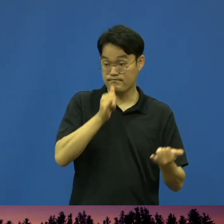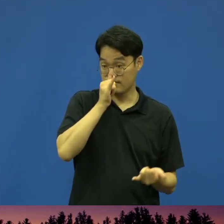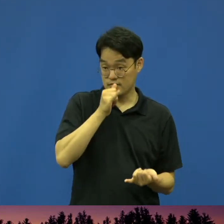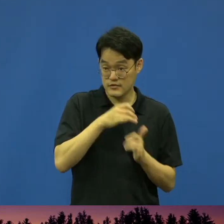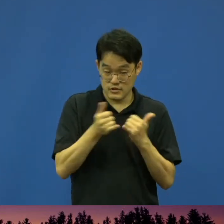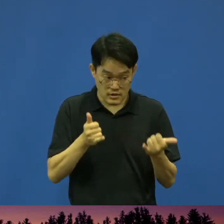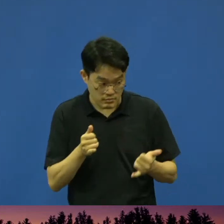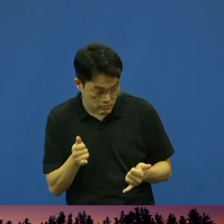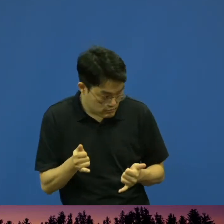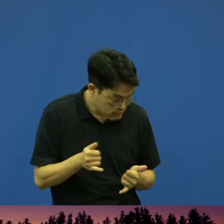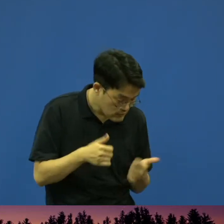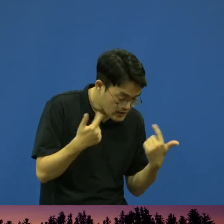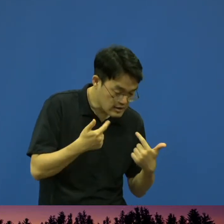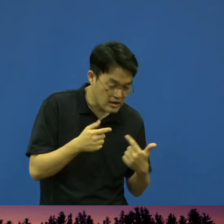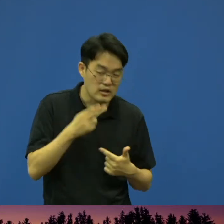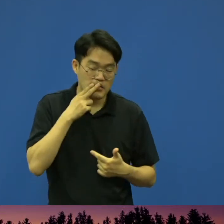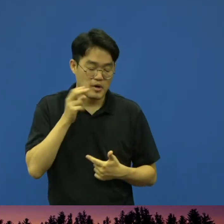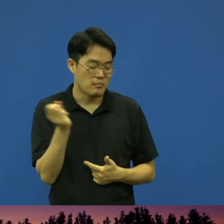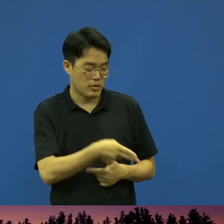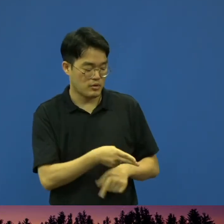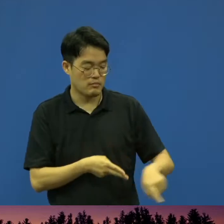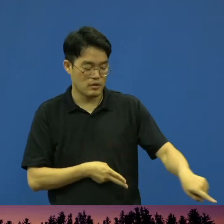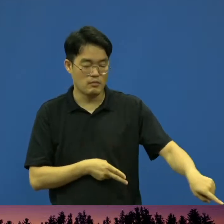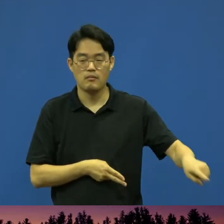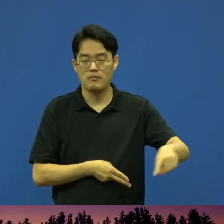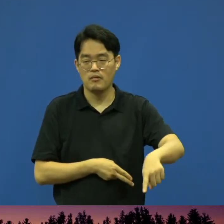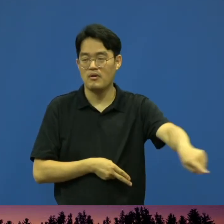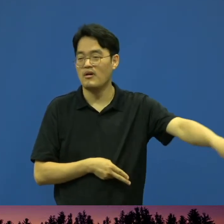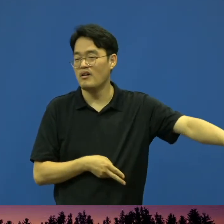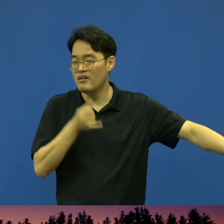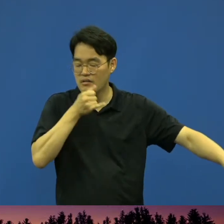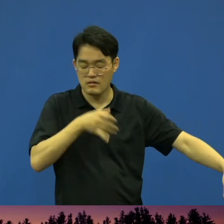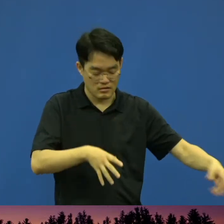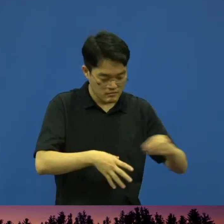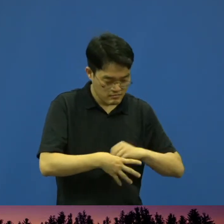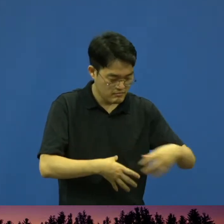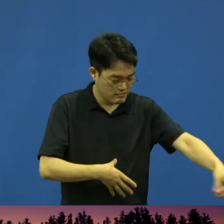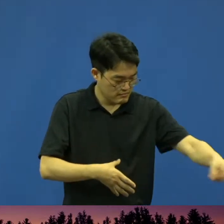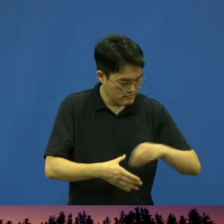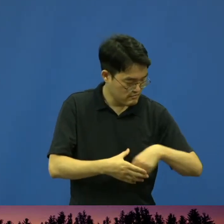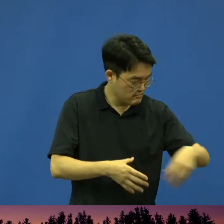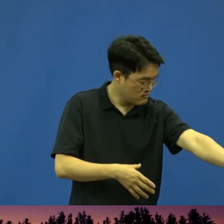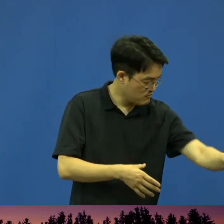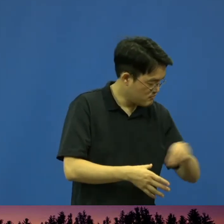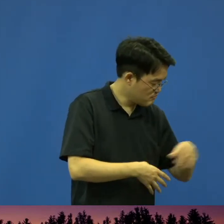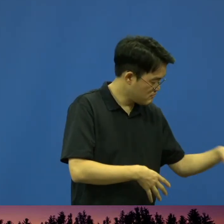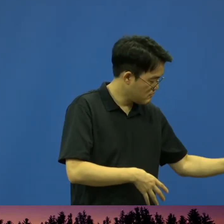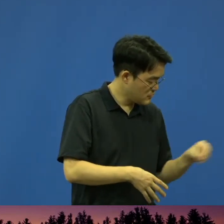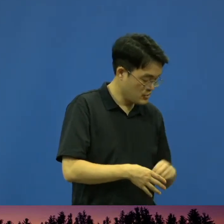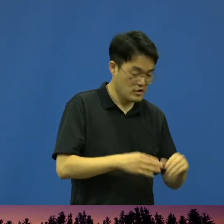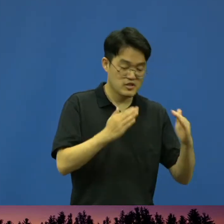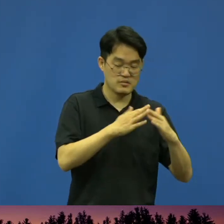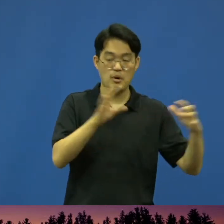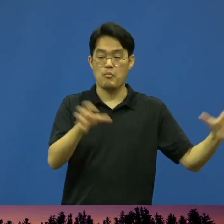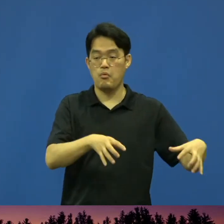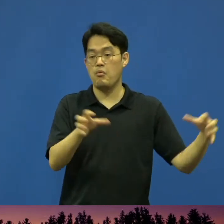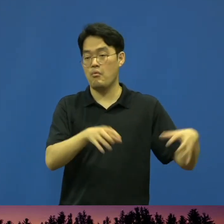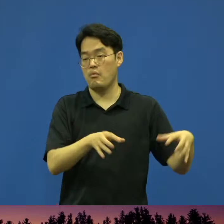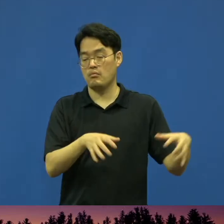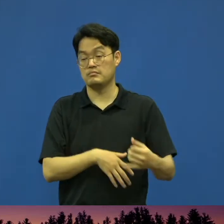다녀요. 그래서 계속해서 담배꽁초를 주워서 집에 모아놓는 자매가 있습니다.